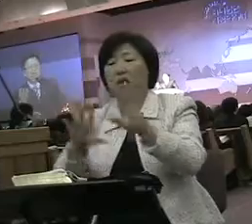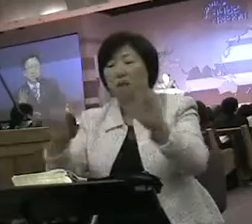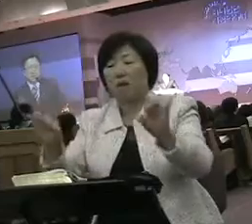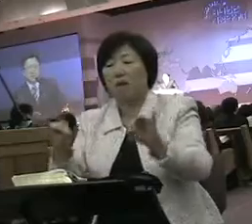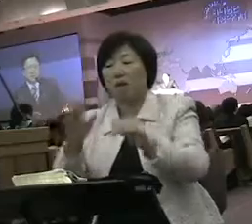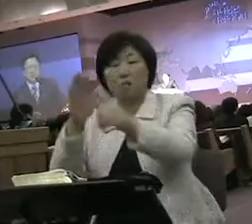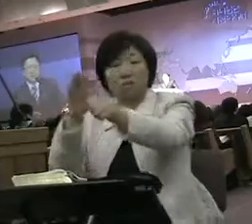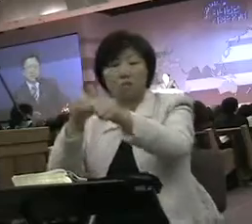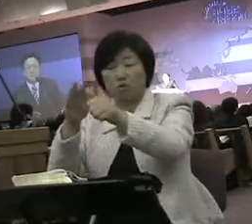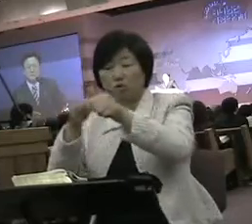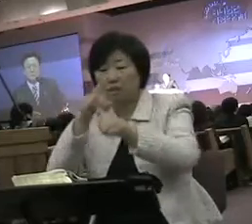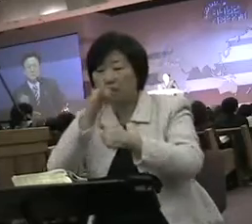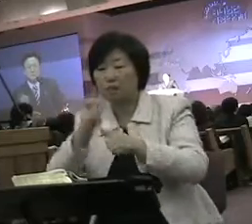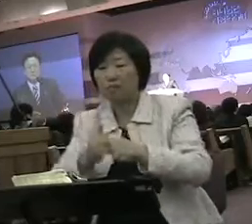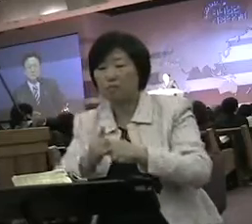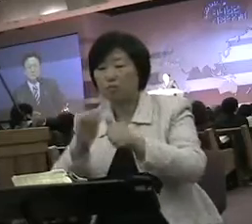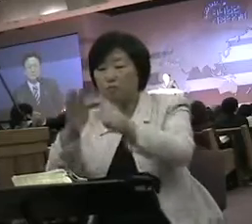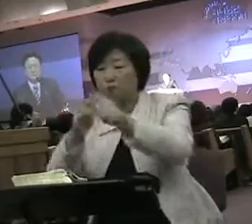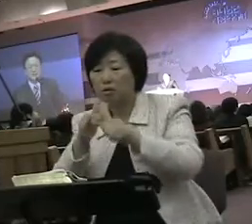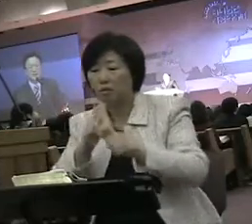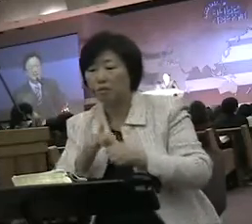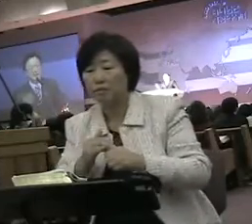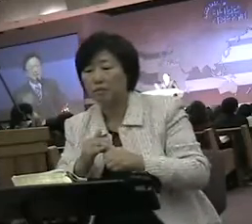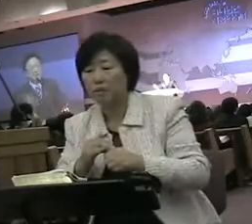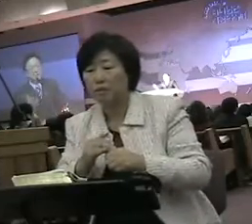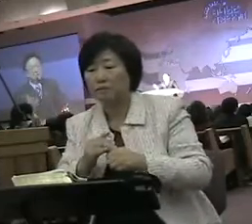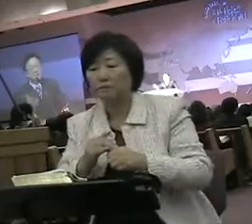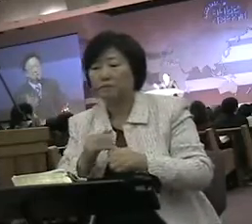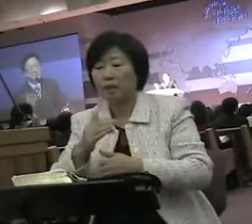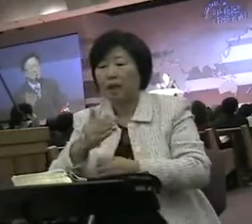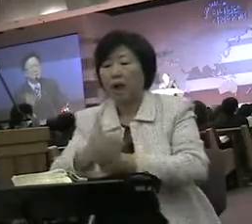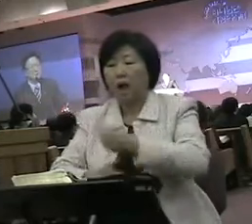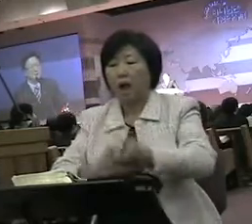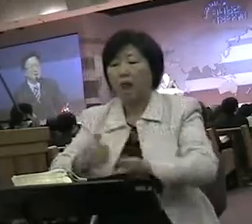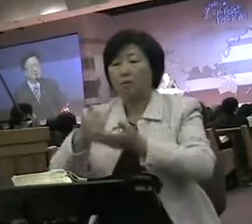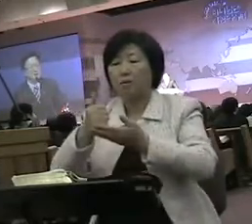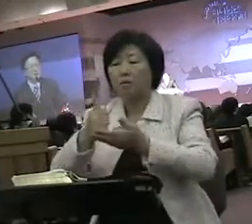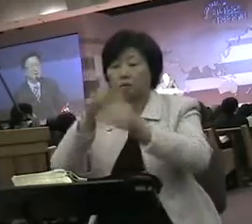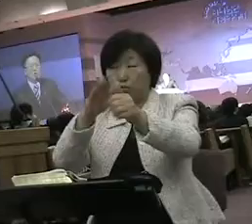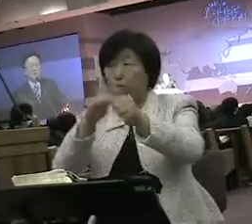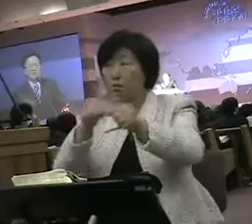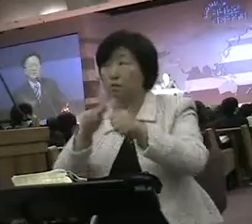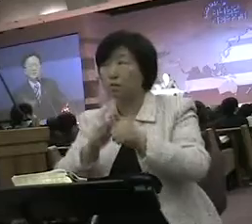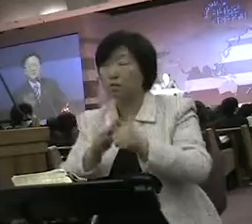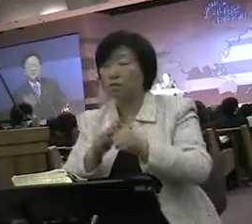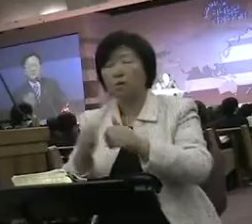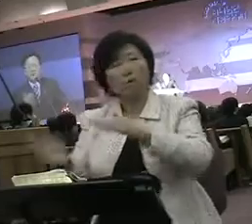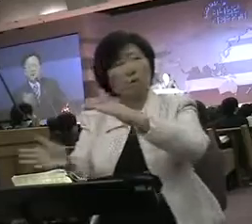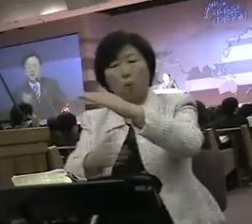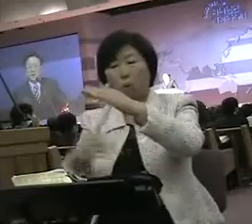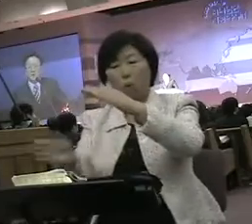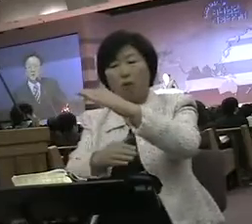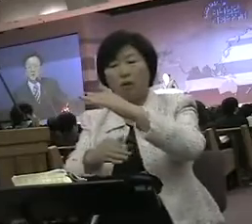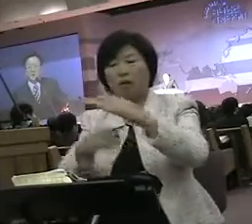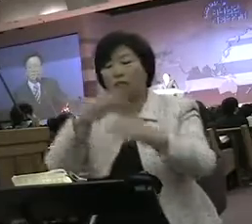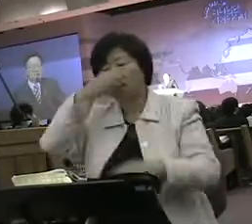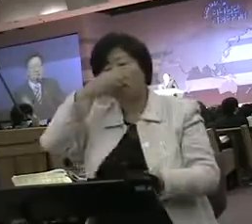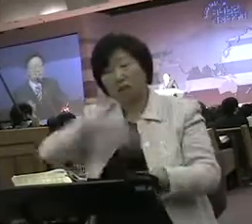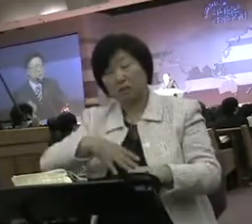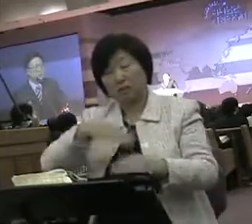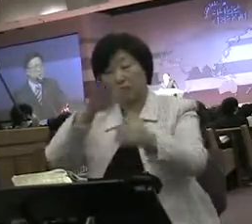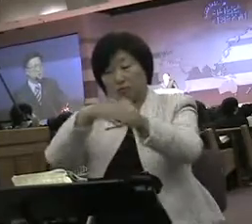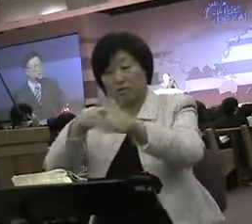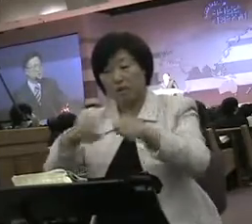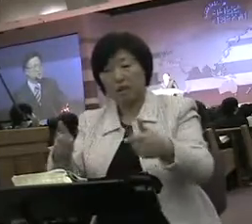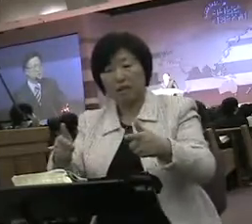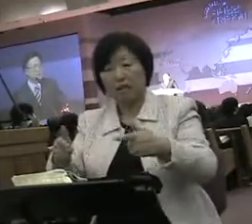부르심이 있습니다. 부르심. 근데 하나님의 부르심은 공허한 그냥 부르심이 아닙니다.